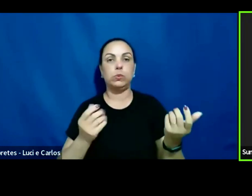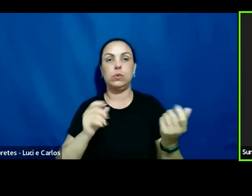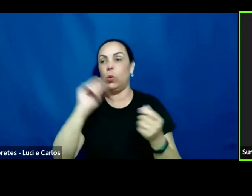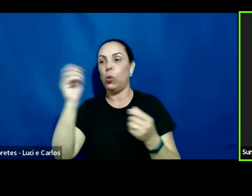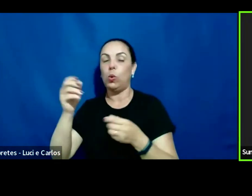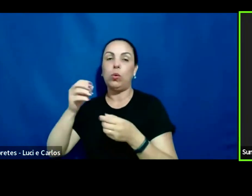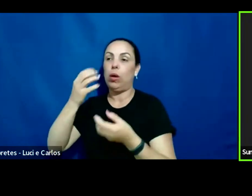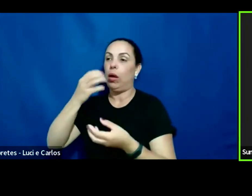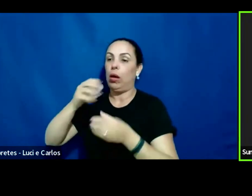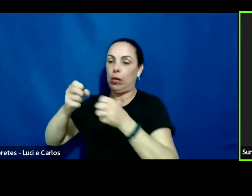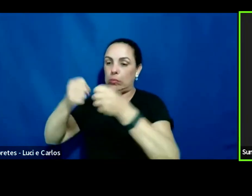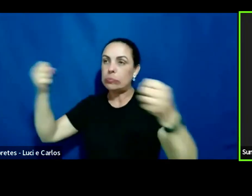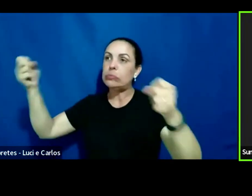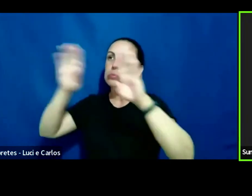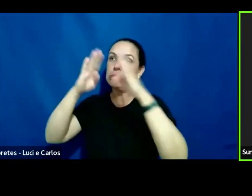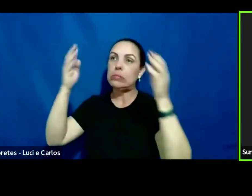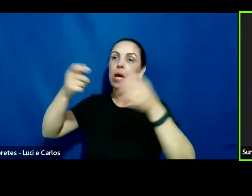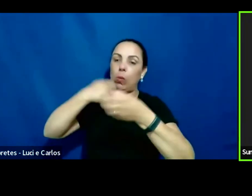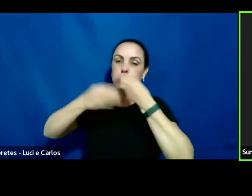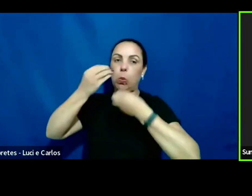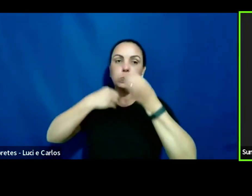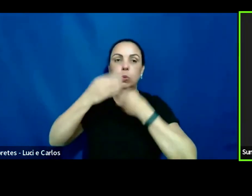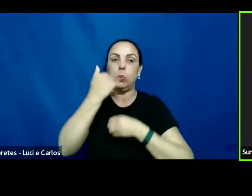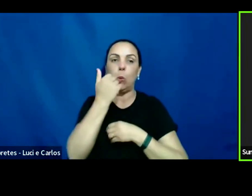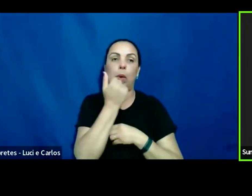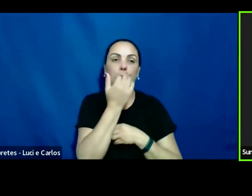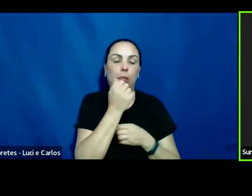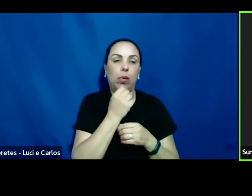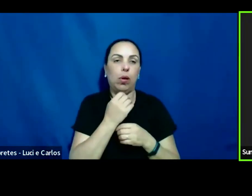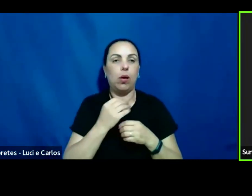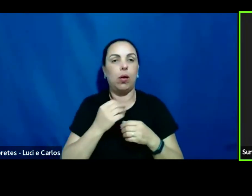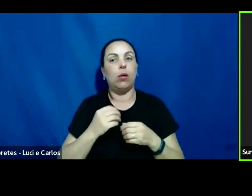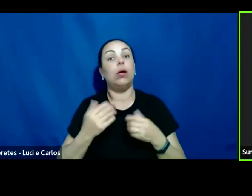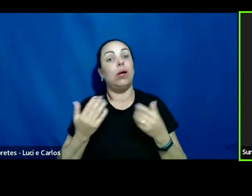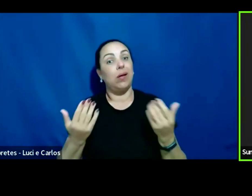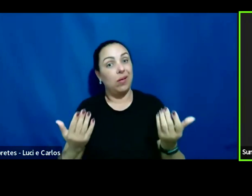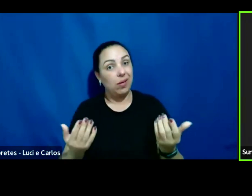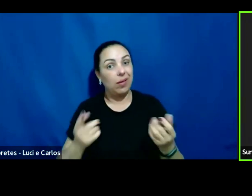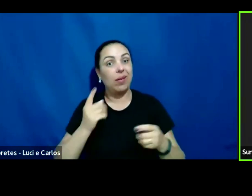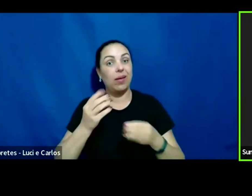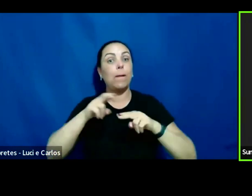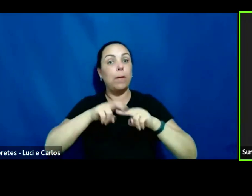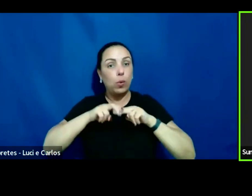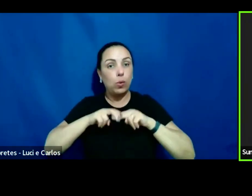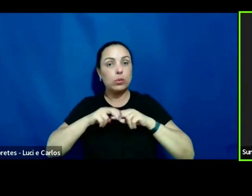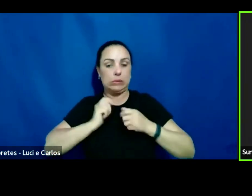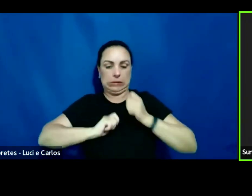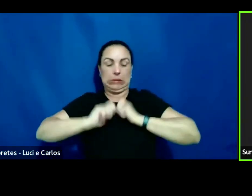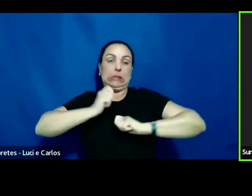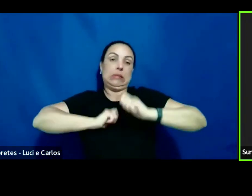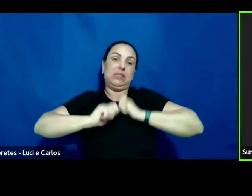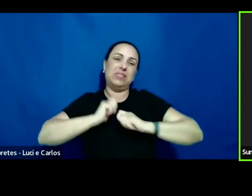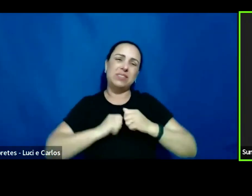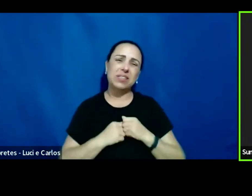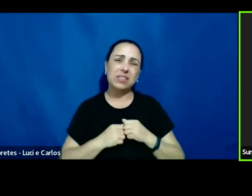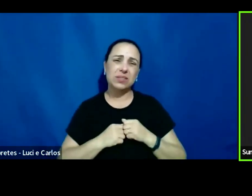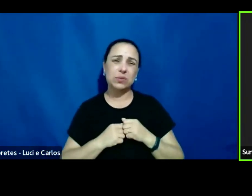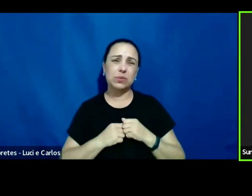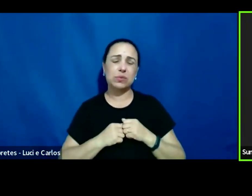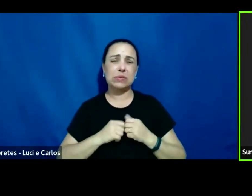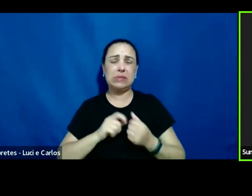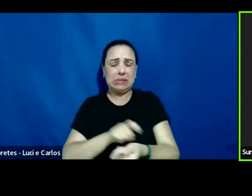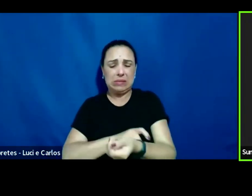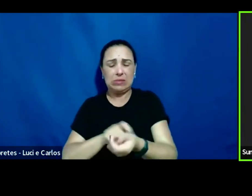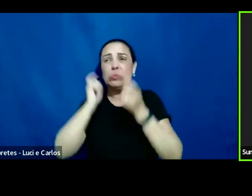for comer, sempre esteja consciente do que você vai comer. Senta na mesa, com tranquilidade, sem mexer